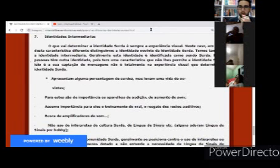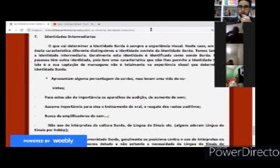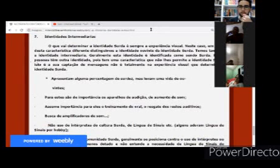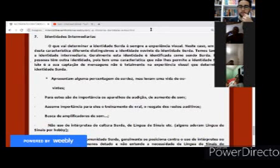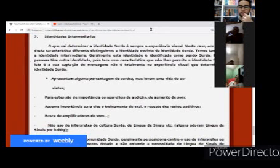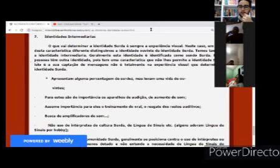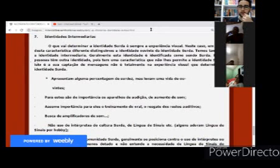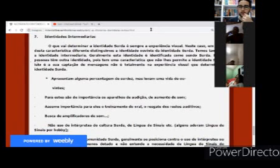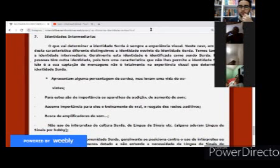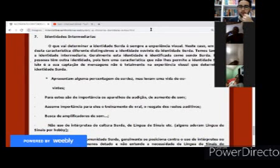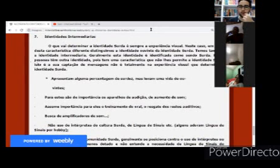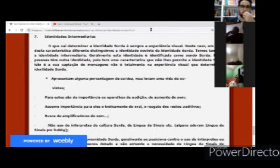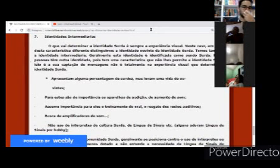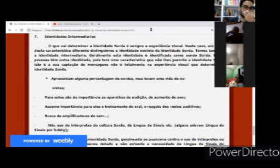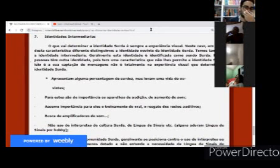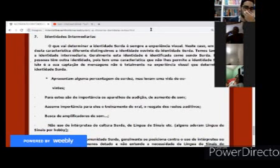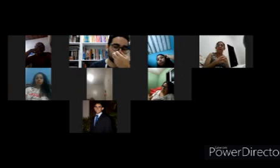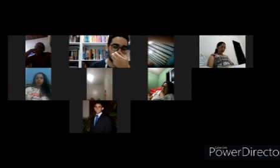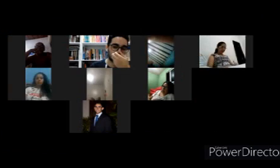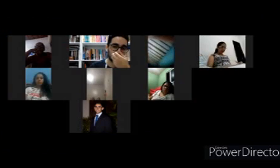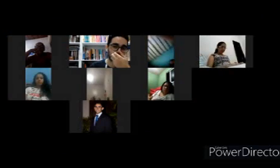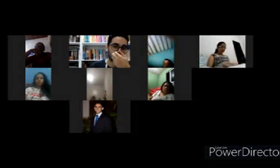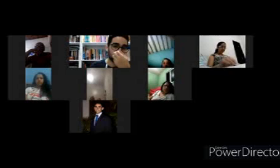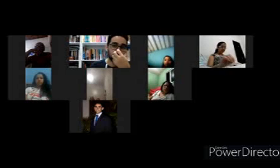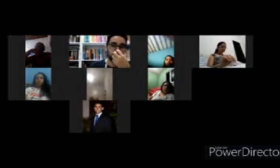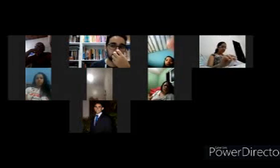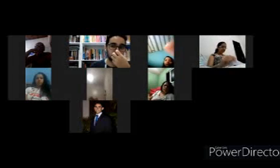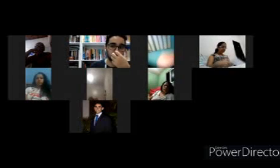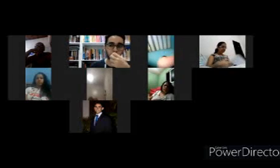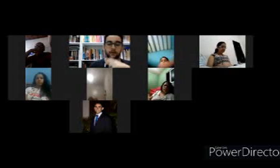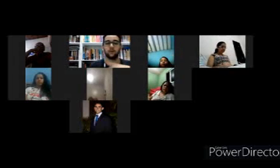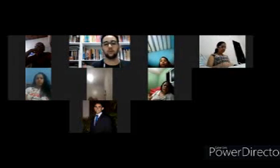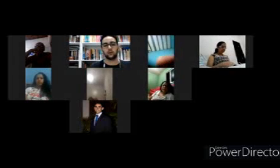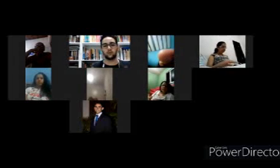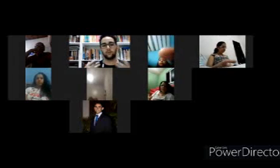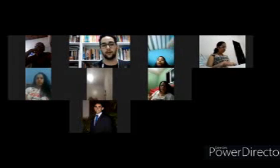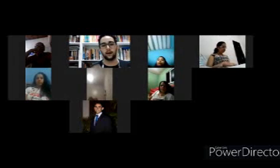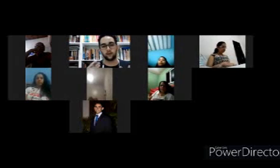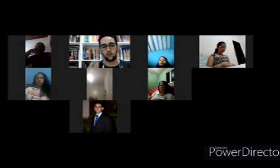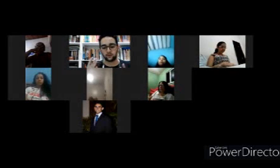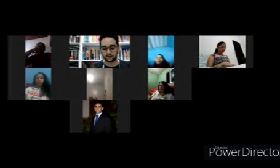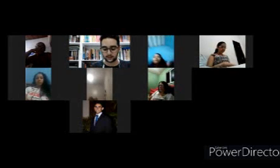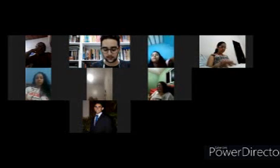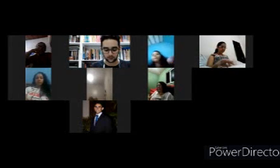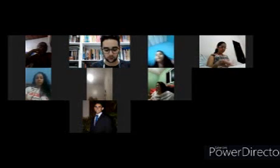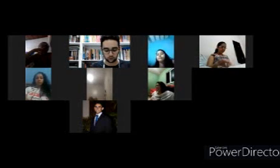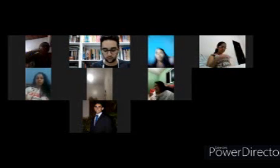ok? Deixa eu parar o compartilhamento. Vocês têm alguma pergunta, algum comentário, alguma coisa a acrescentar sobre